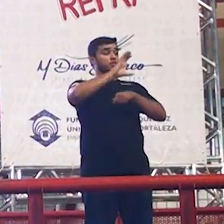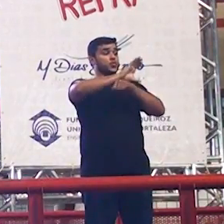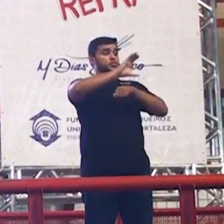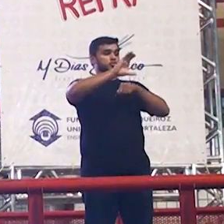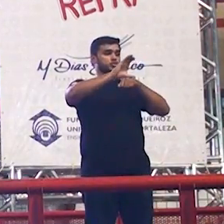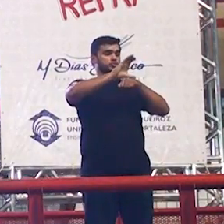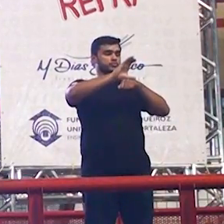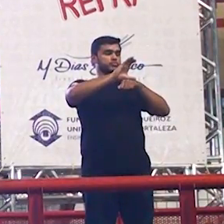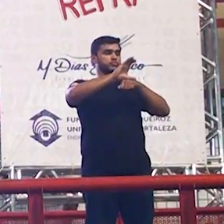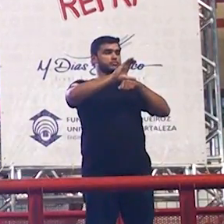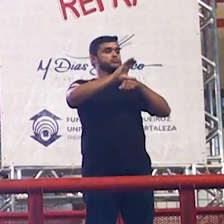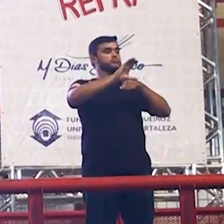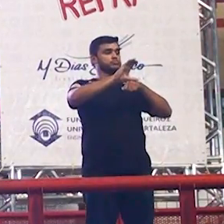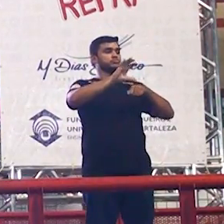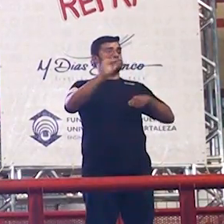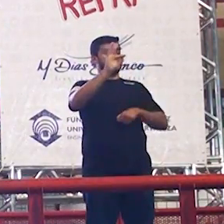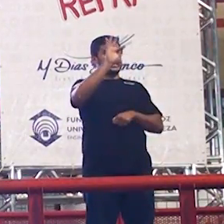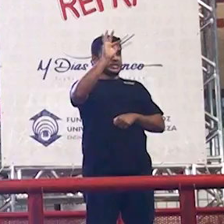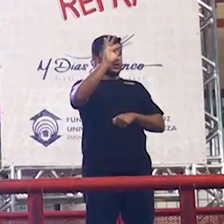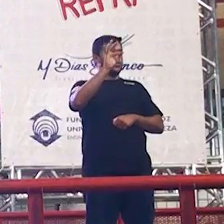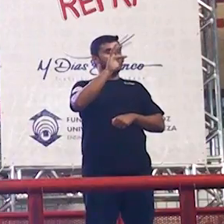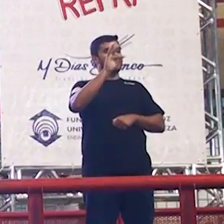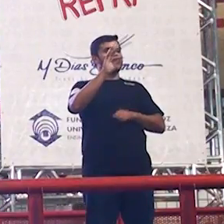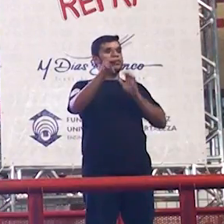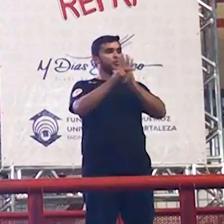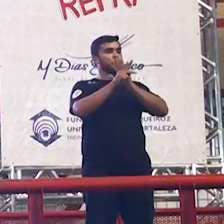Constituições. Competênciazinha 3 do Enem bate.